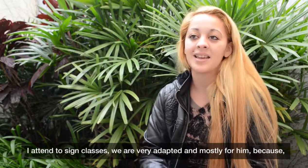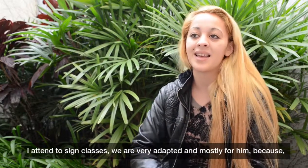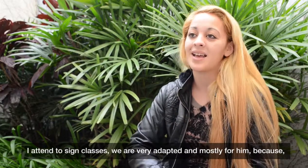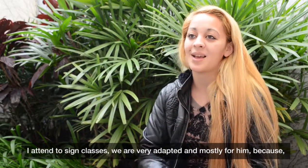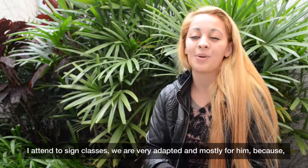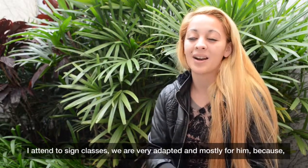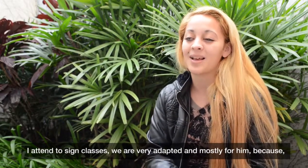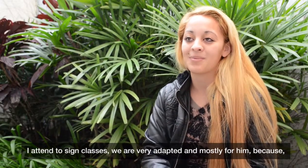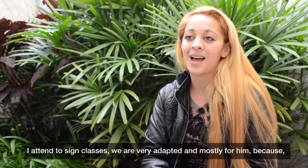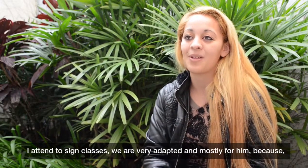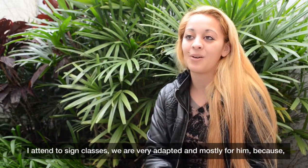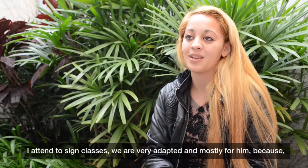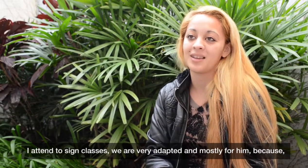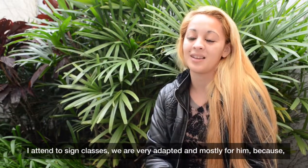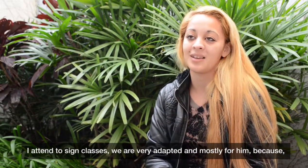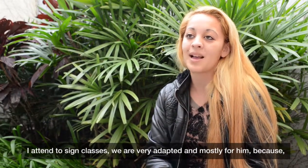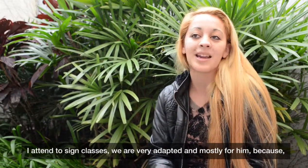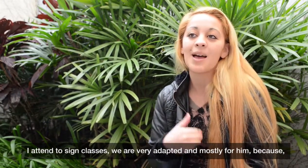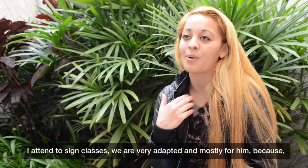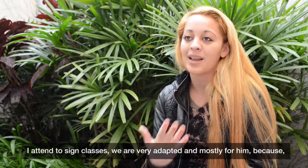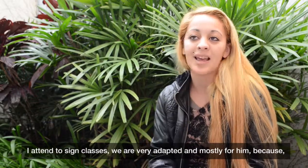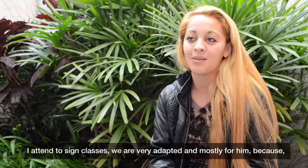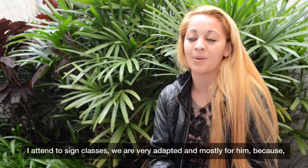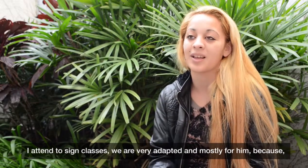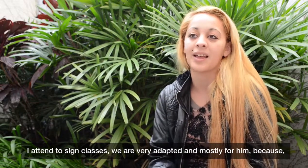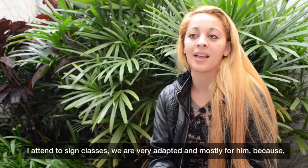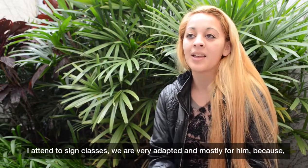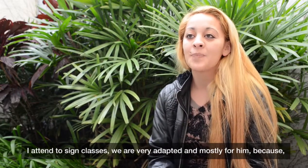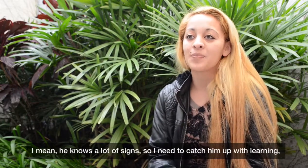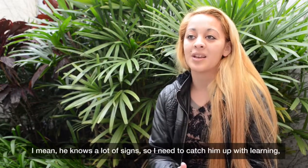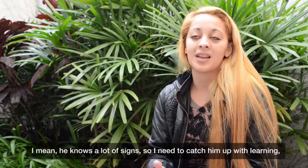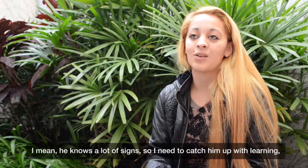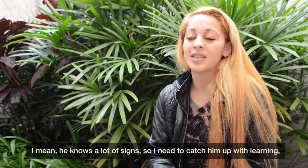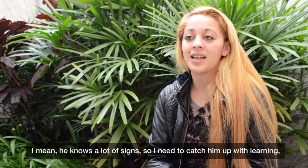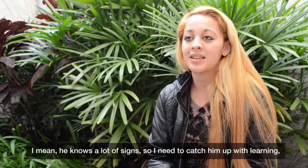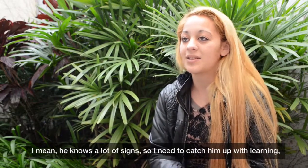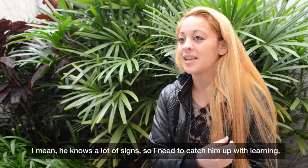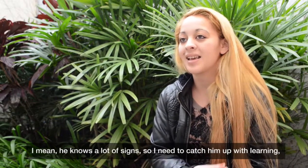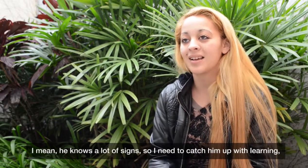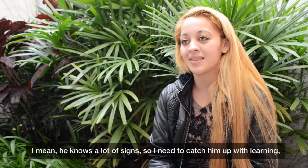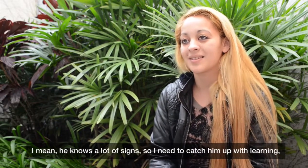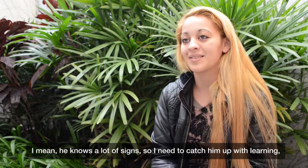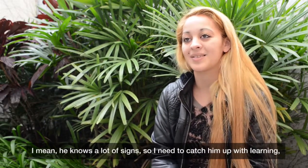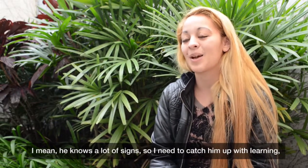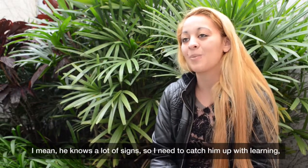seña, estamos readaptados y más que nada por él, porque, o sea, él enseña, sabe un